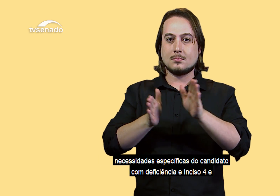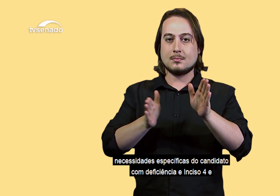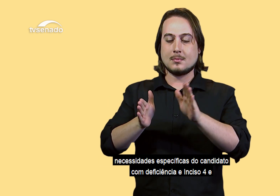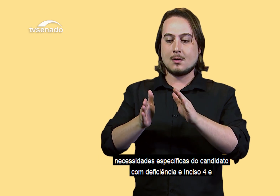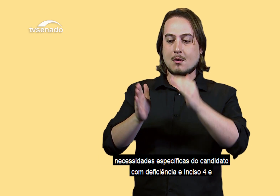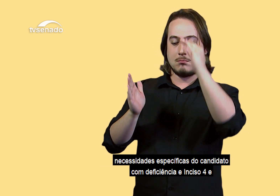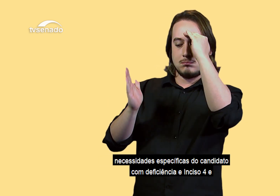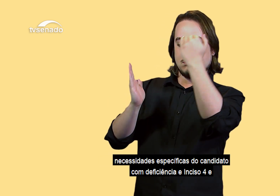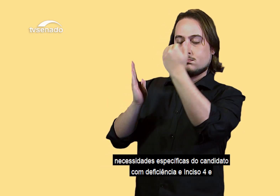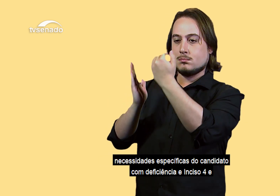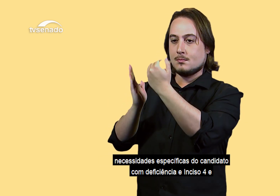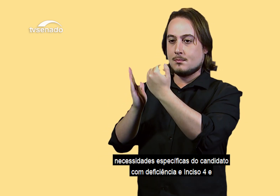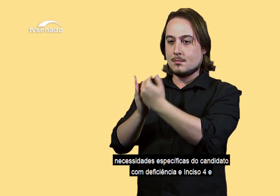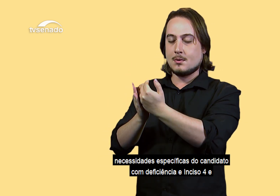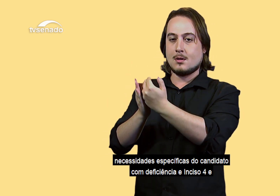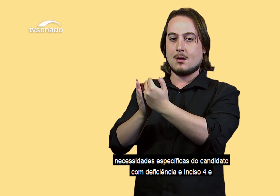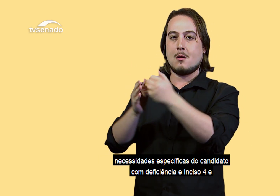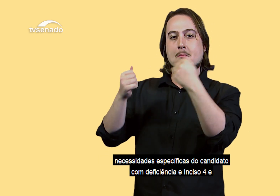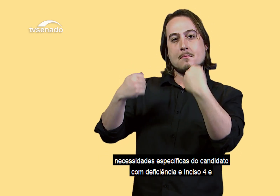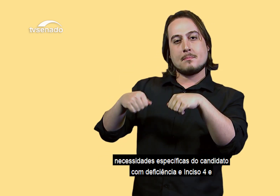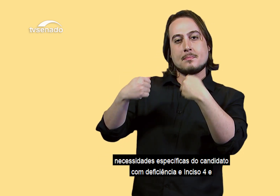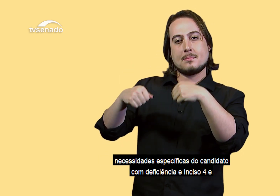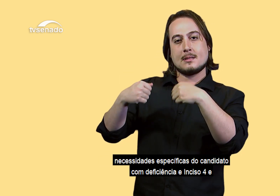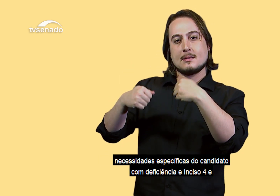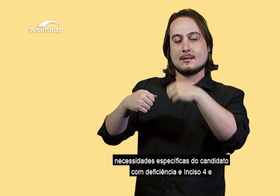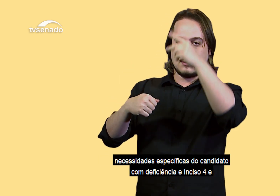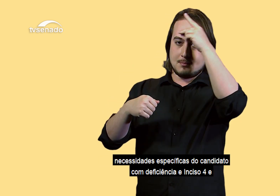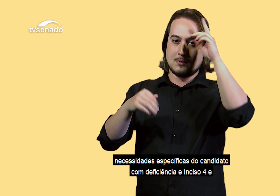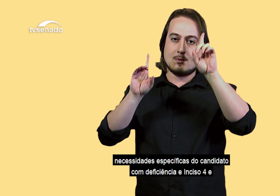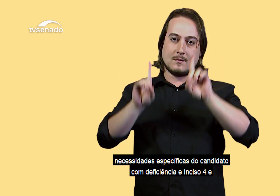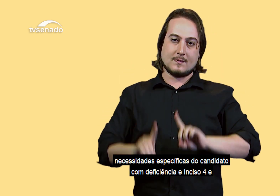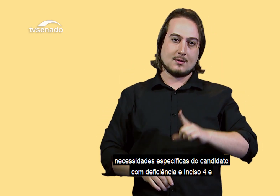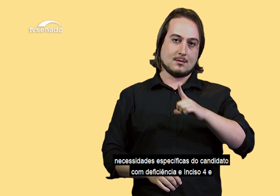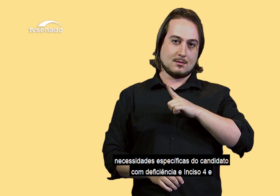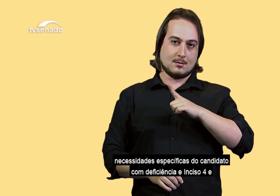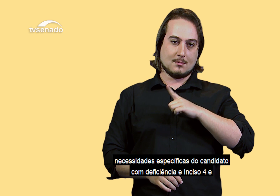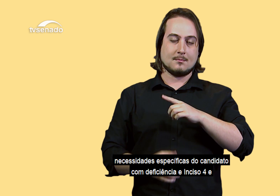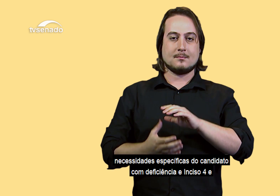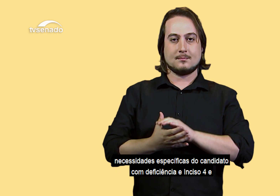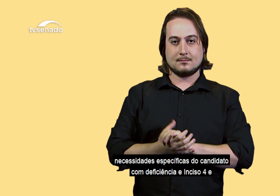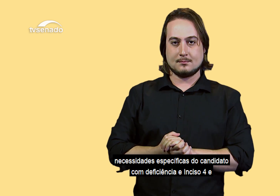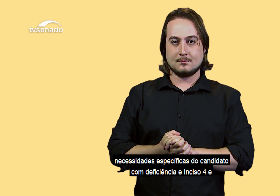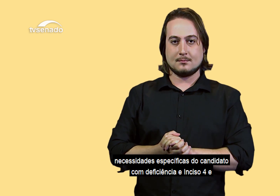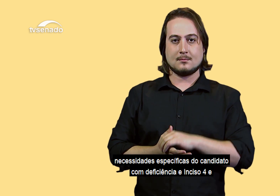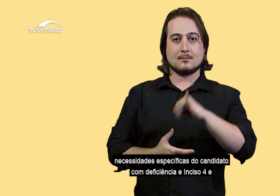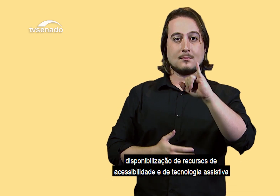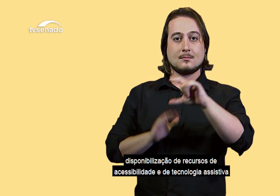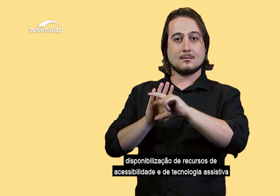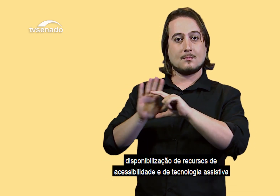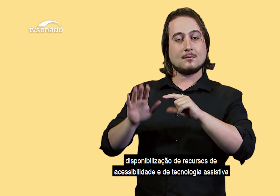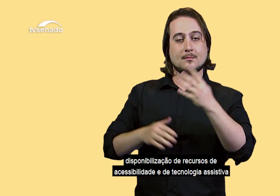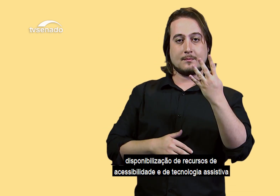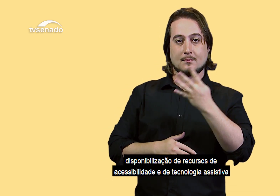necessidades específicas do candidato com deficiência. Inciso 4.